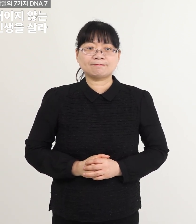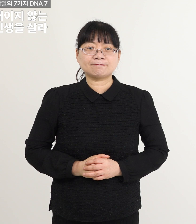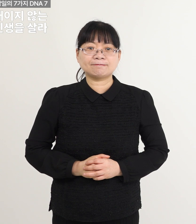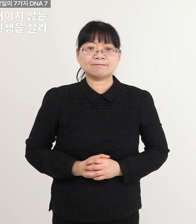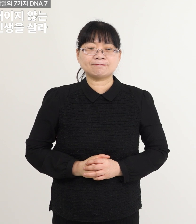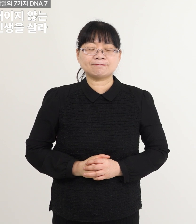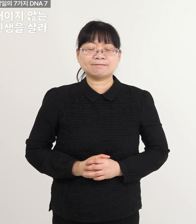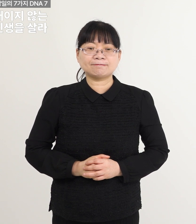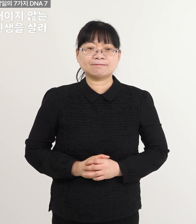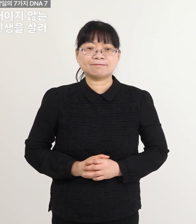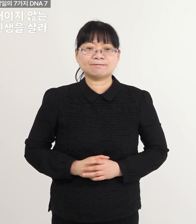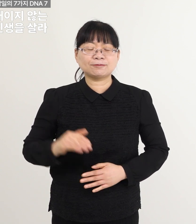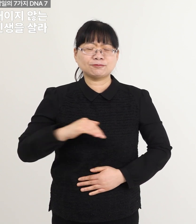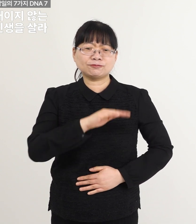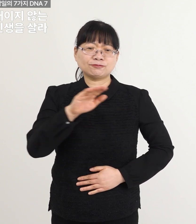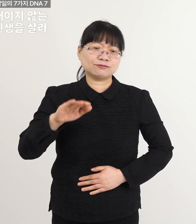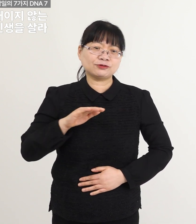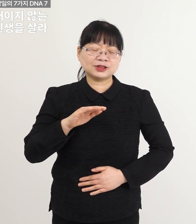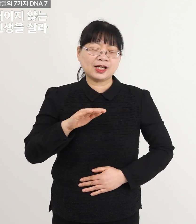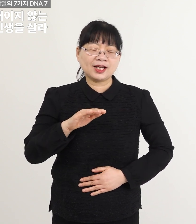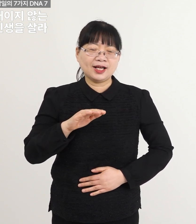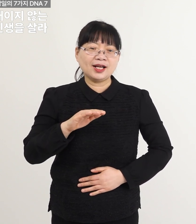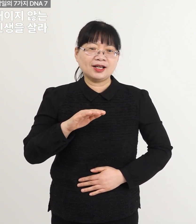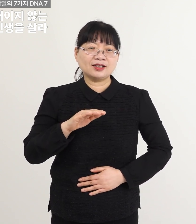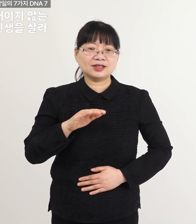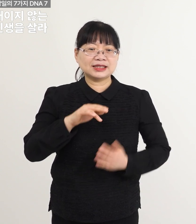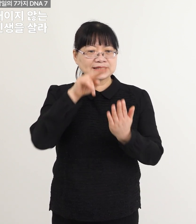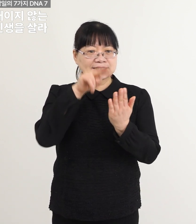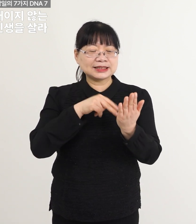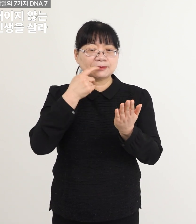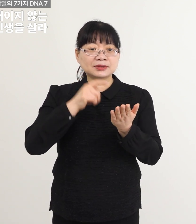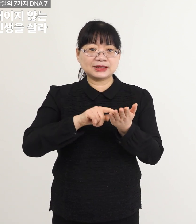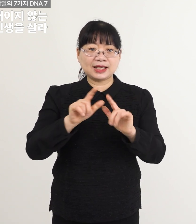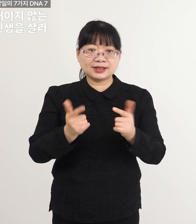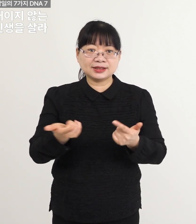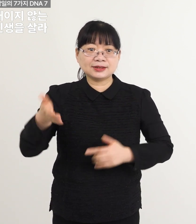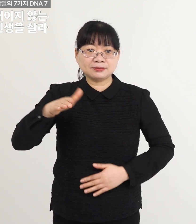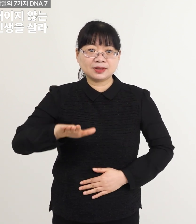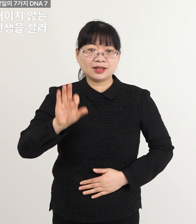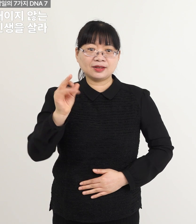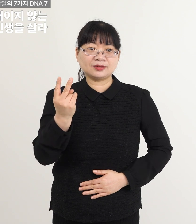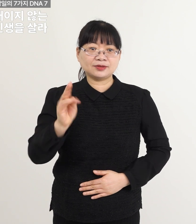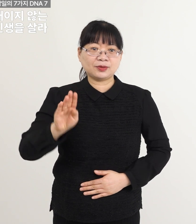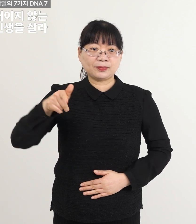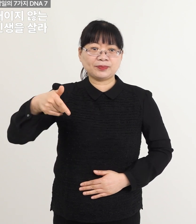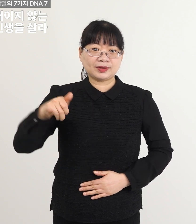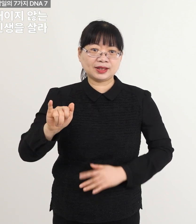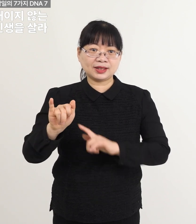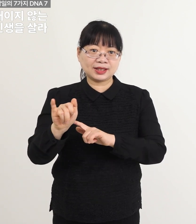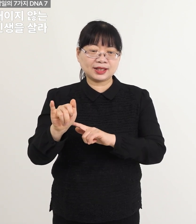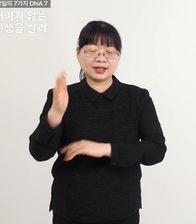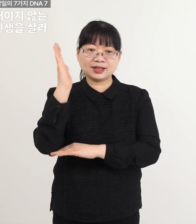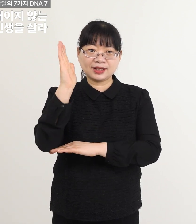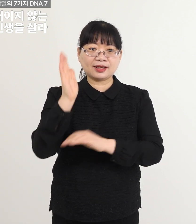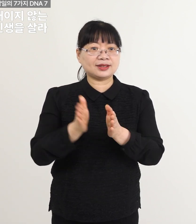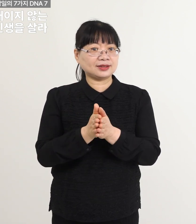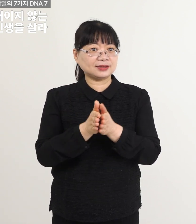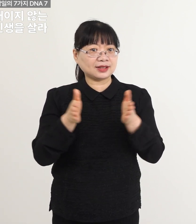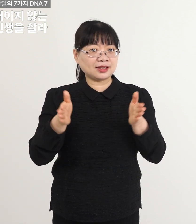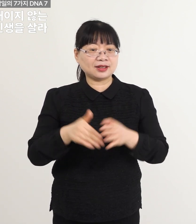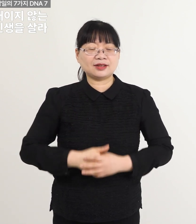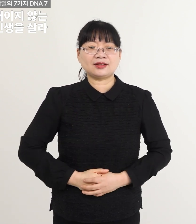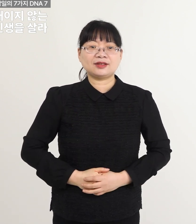우리가 접근하기 쉽지 않은 책인데 욥기에 대해서 우리가 강의를 시작할